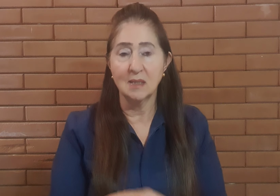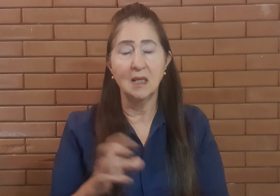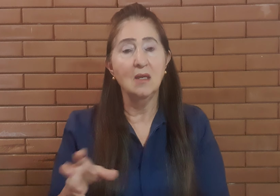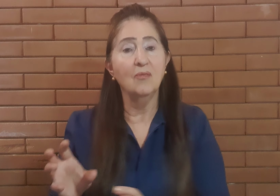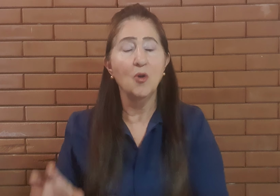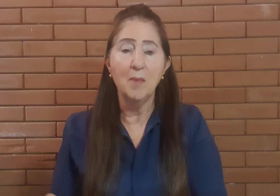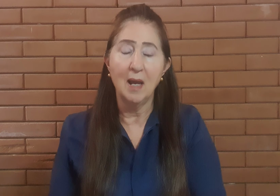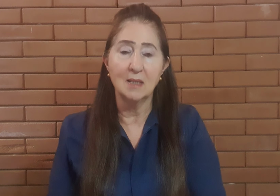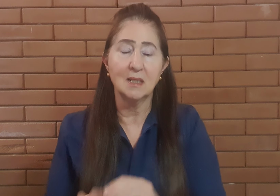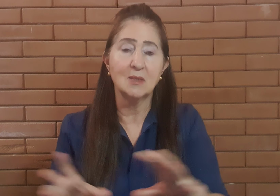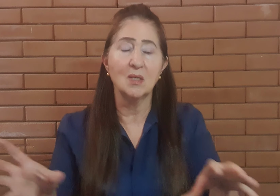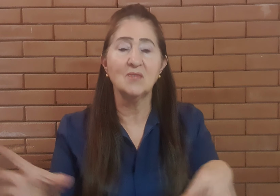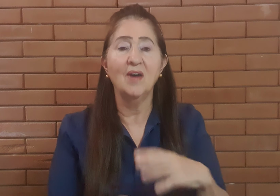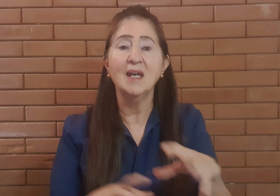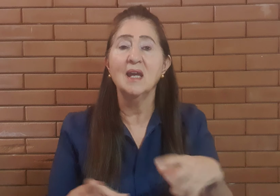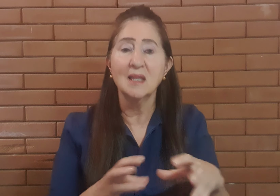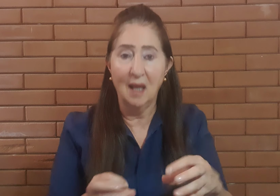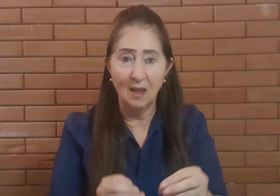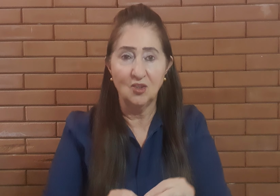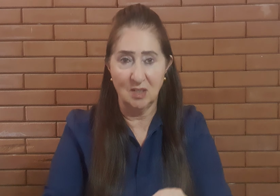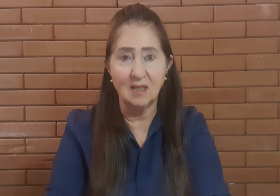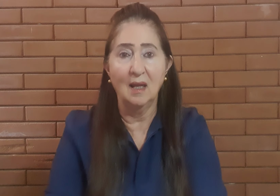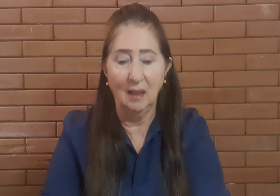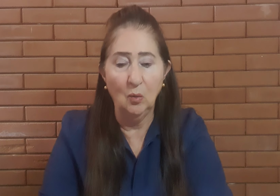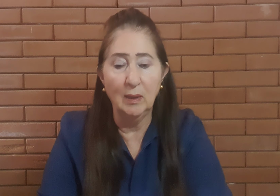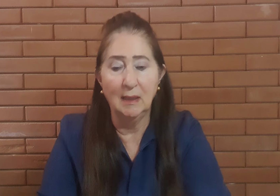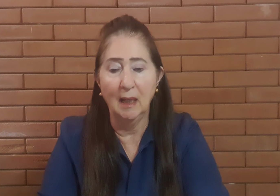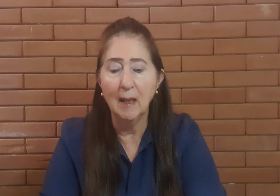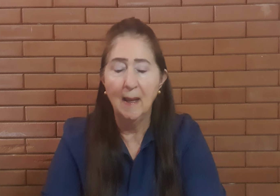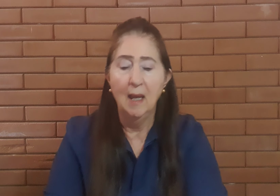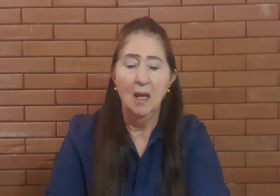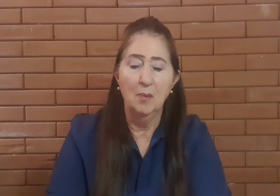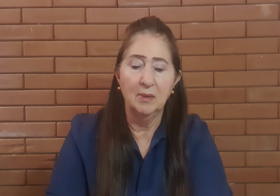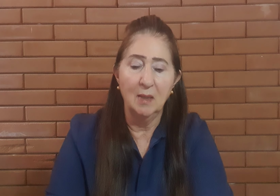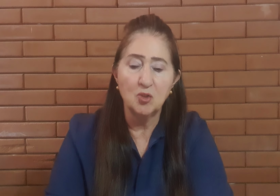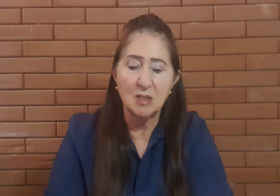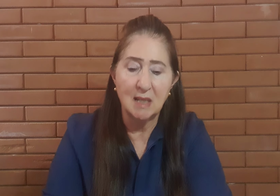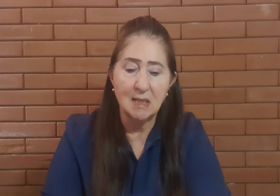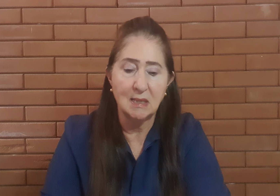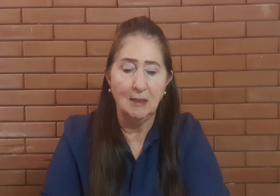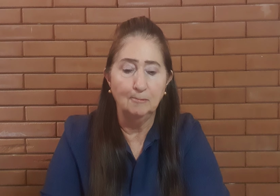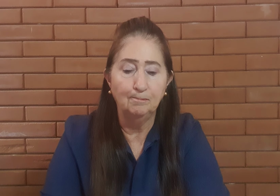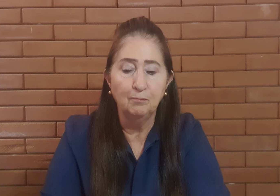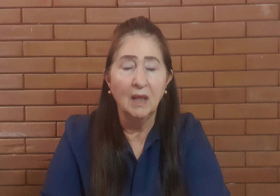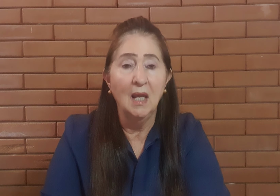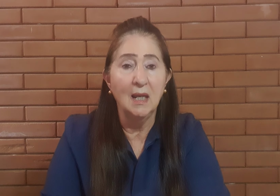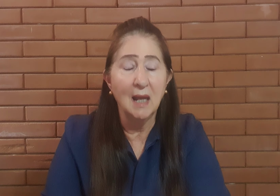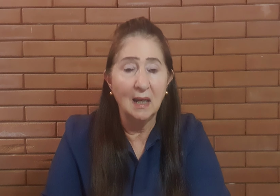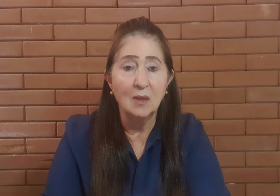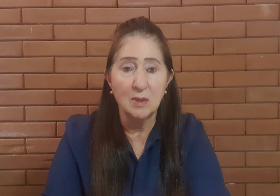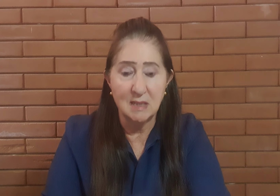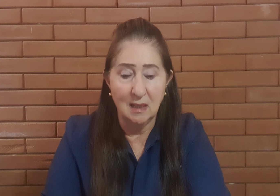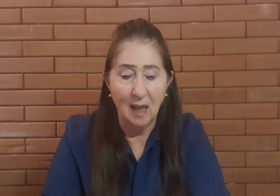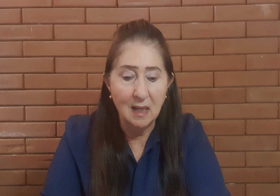e informais, que são as variedades da língua, né? Podemos dizer assim. E na língua de sinais não